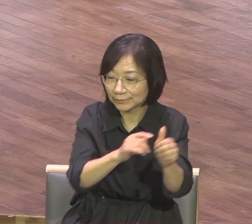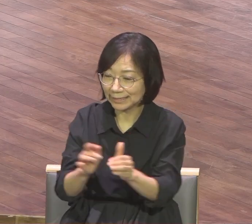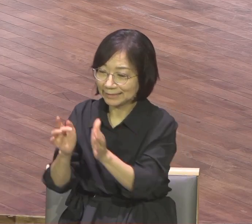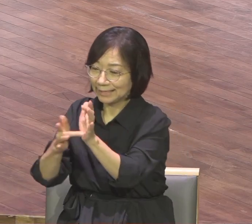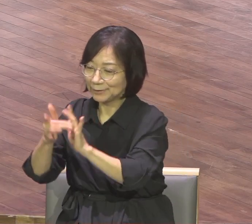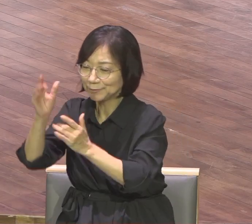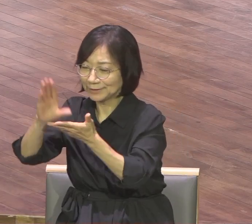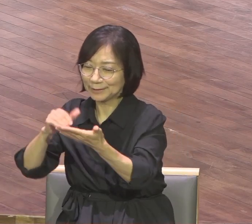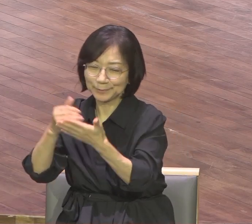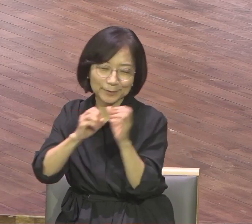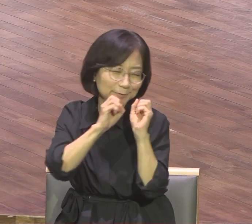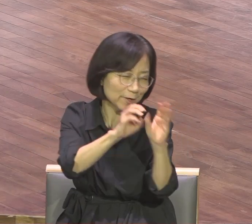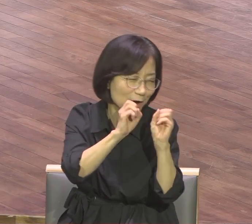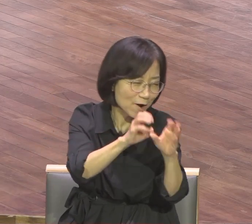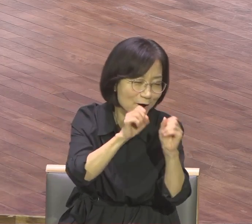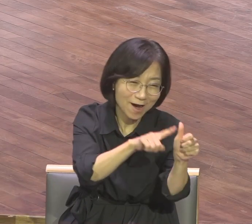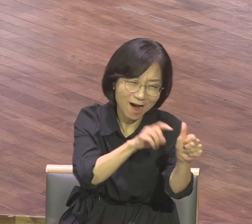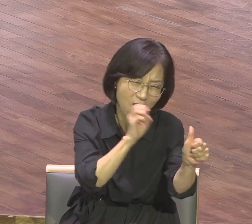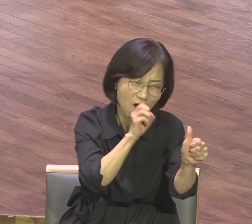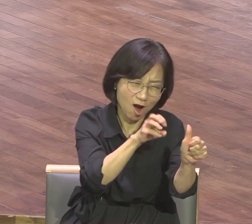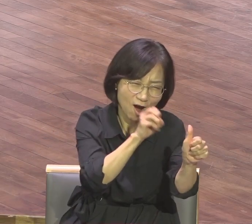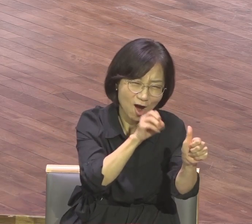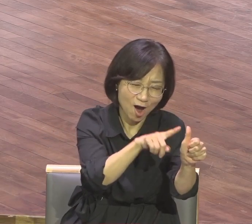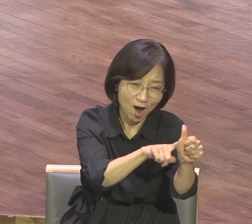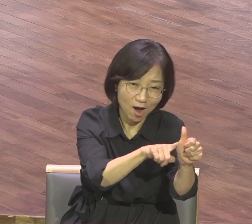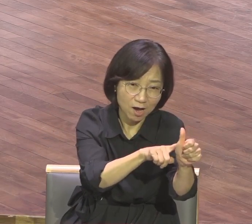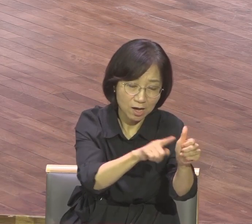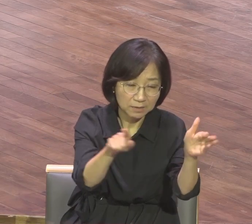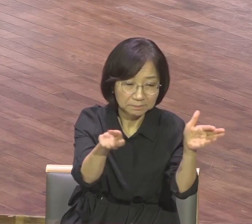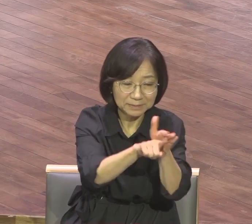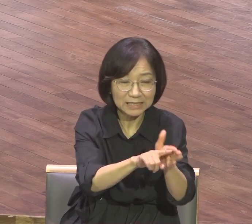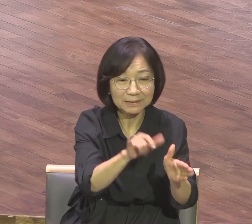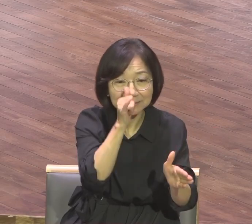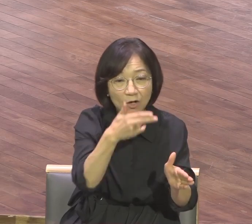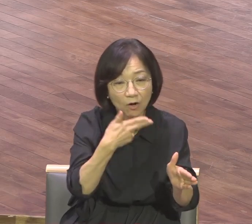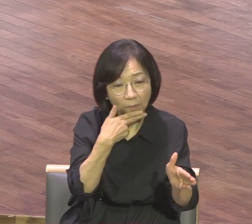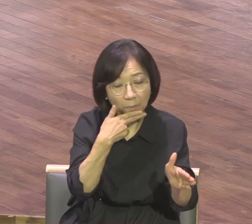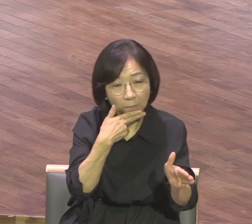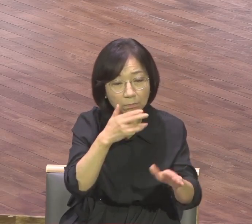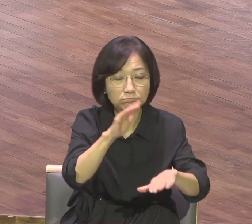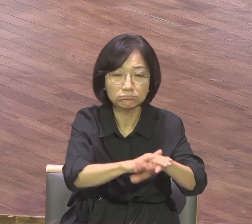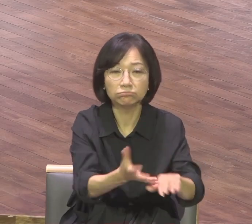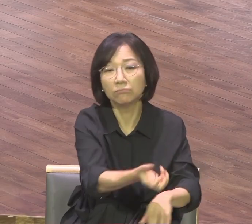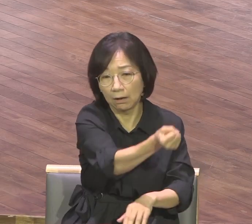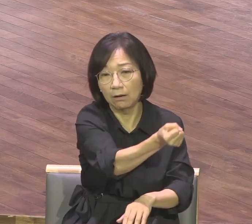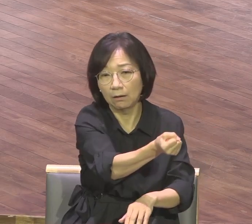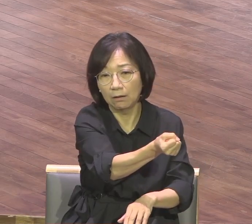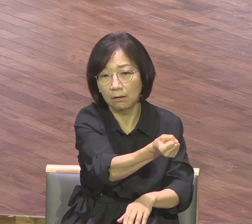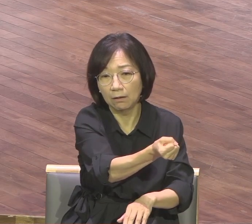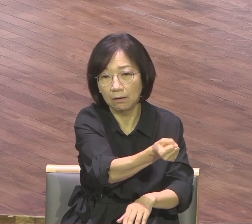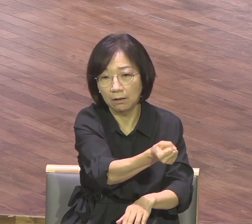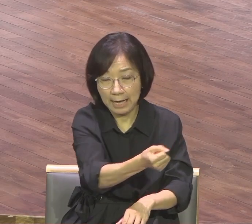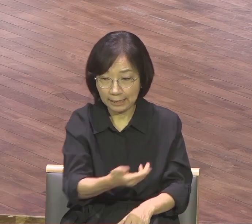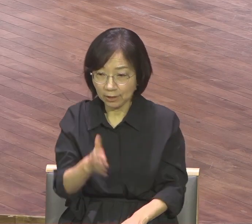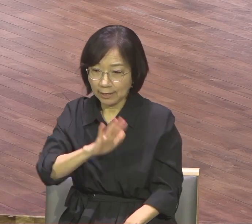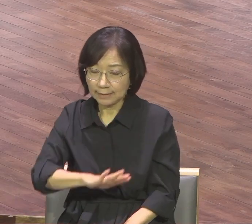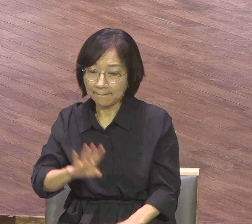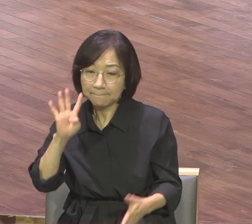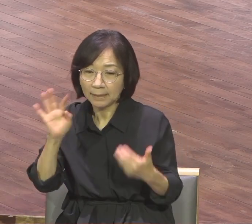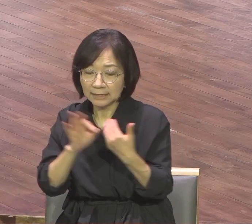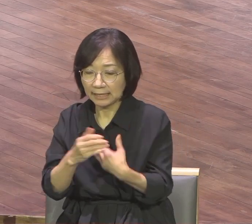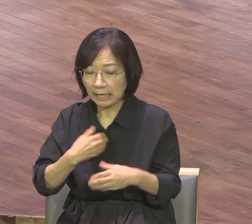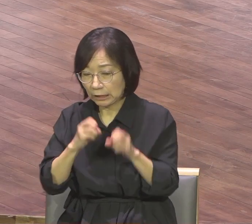전교했는데 그 사람이 믿건 안 믿건 그것은 그 사람의 문제예요. 그러나 내가 전도하지